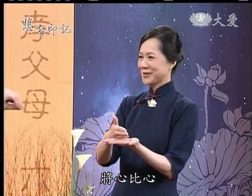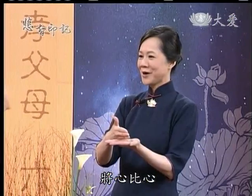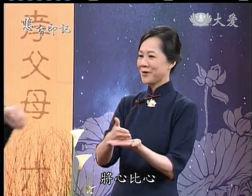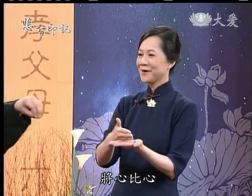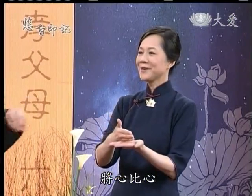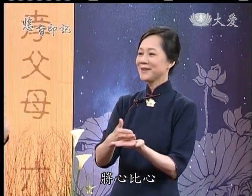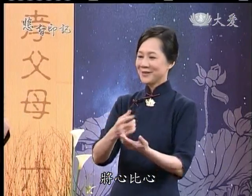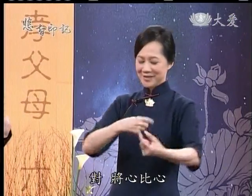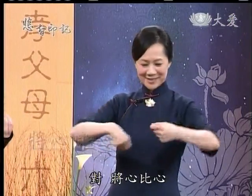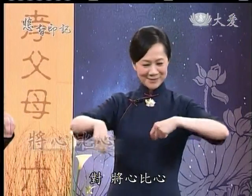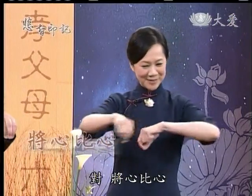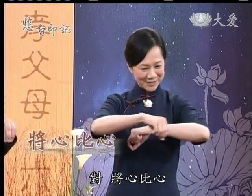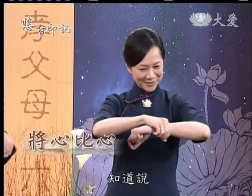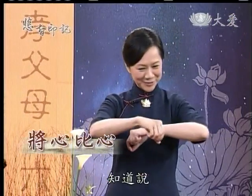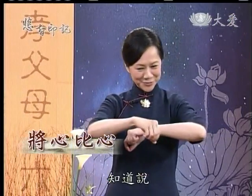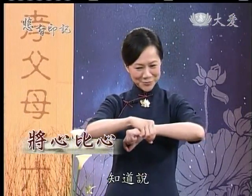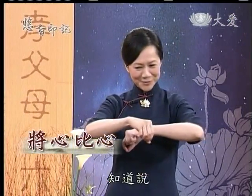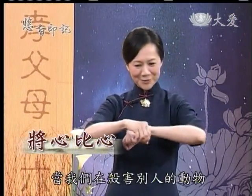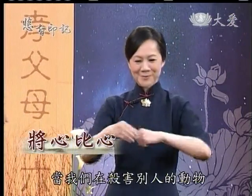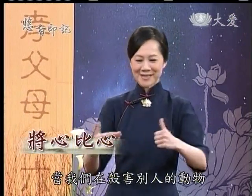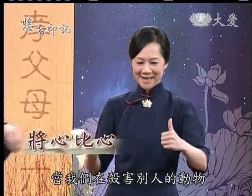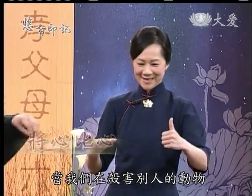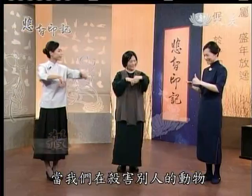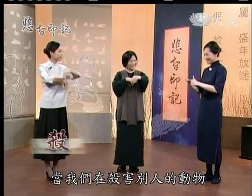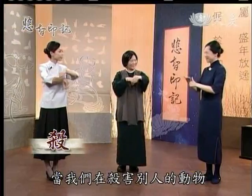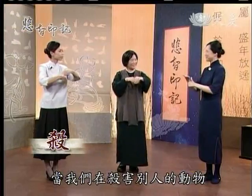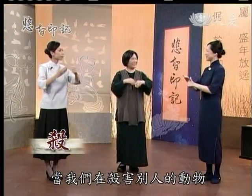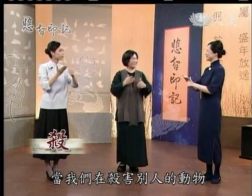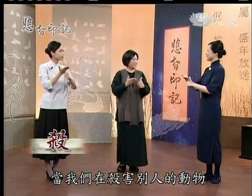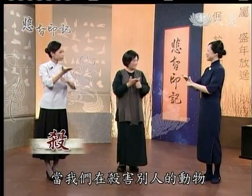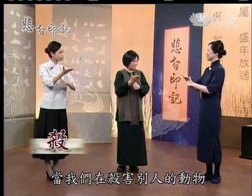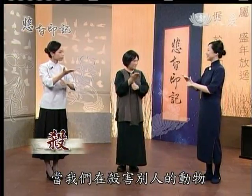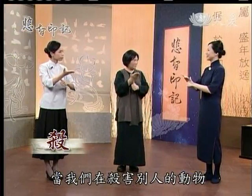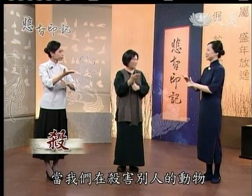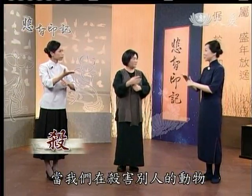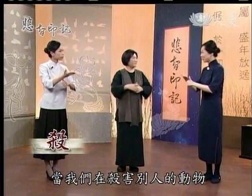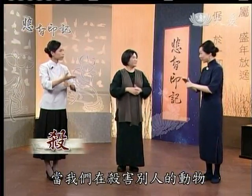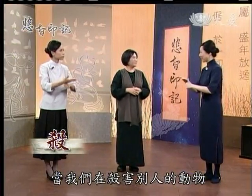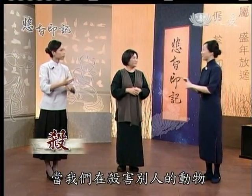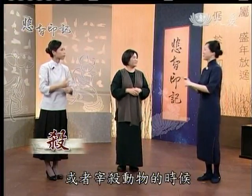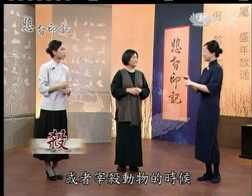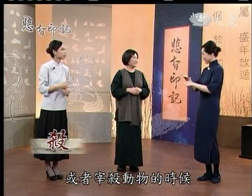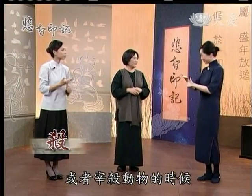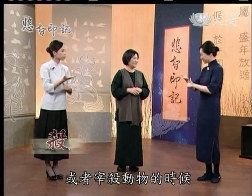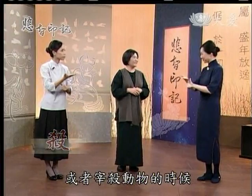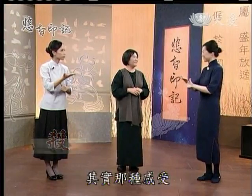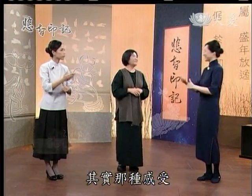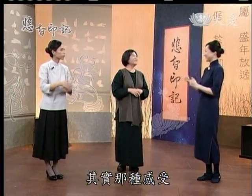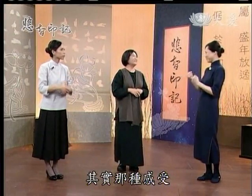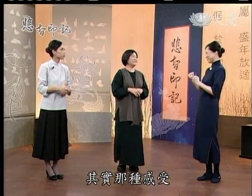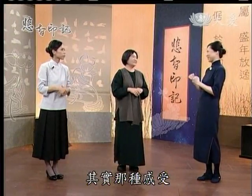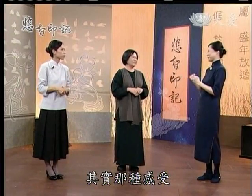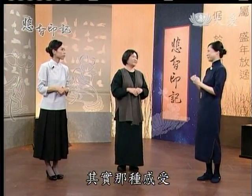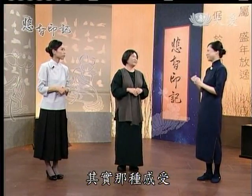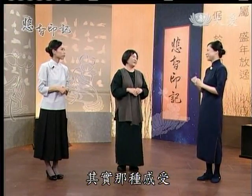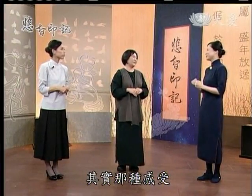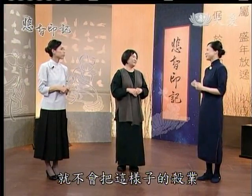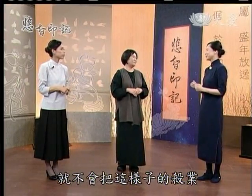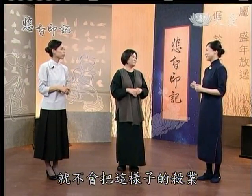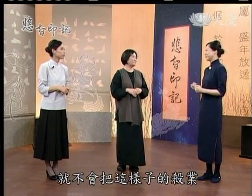将心比心， 对，将心比心，知道说，当我们在杀害别人的动物啊，或在动的时候，其实那种感受就不